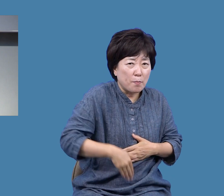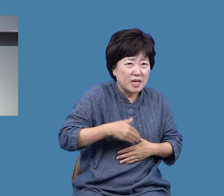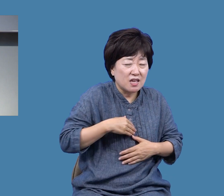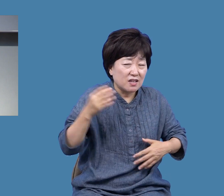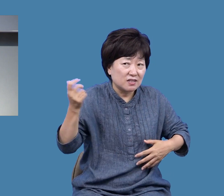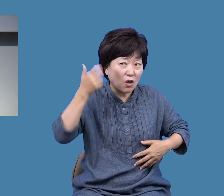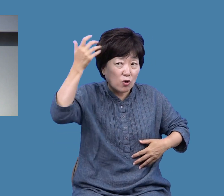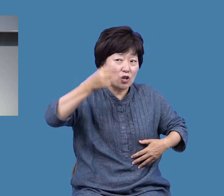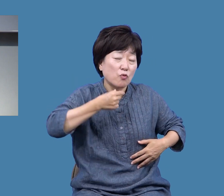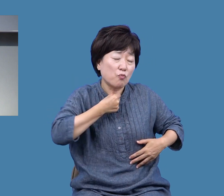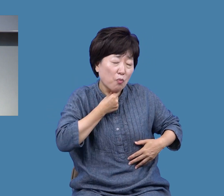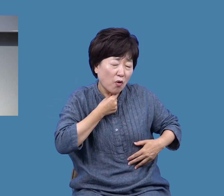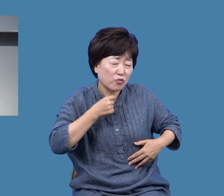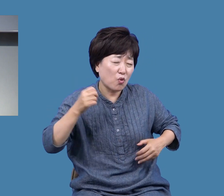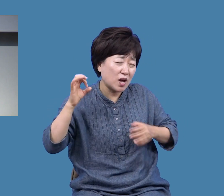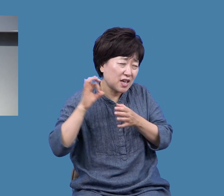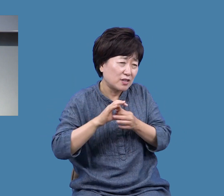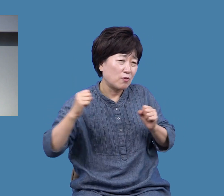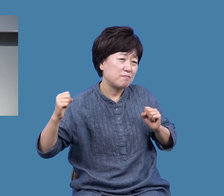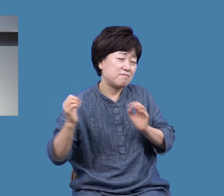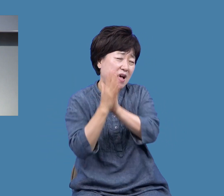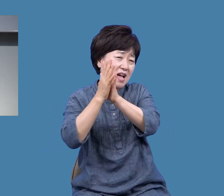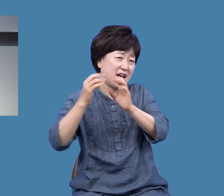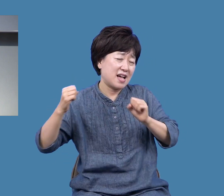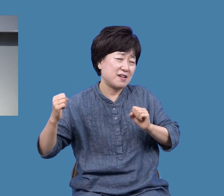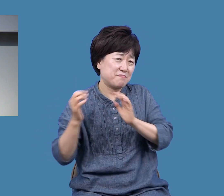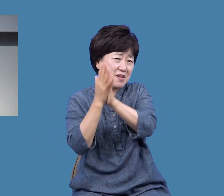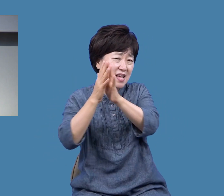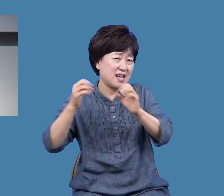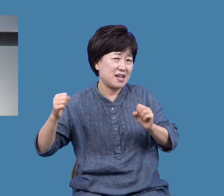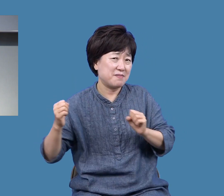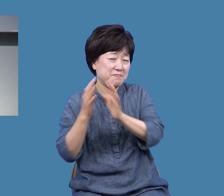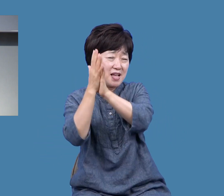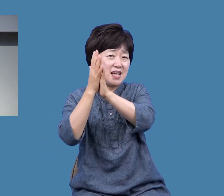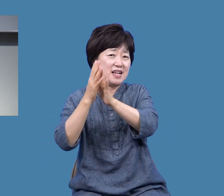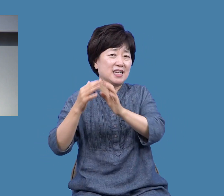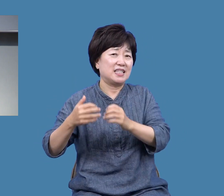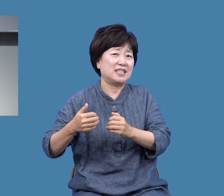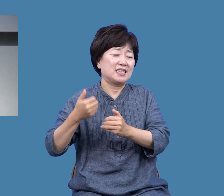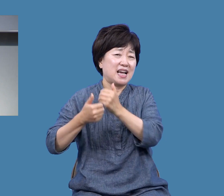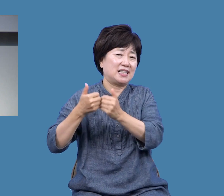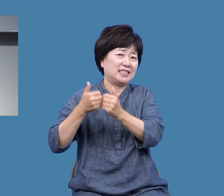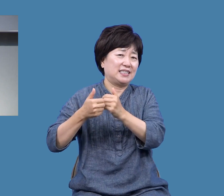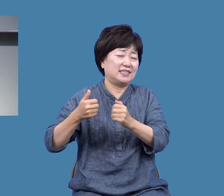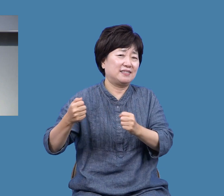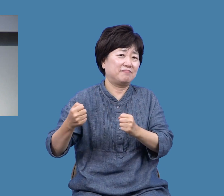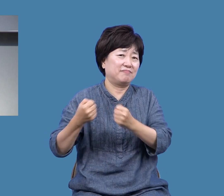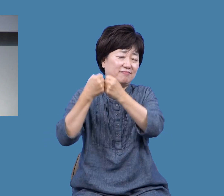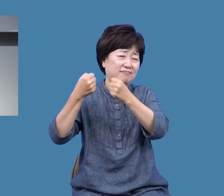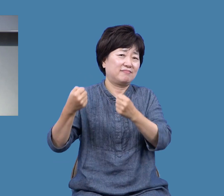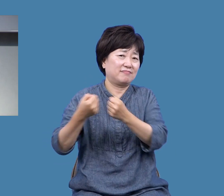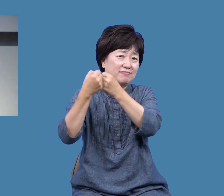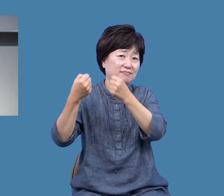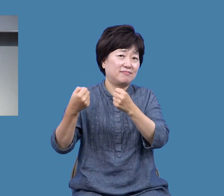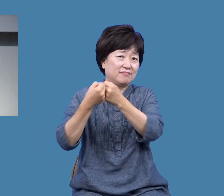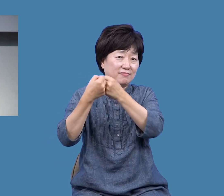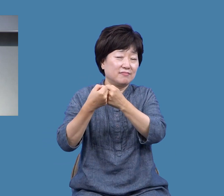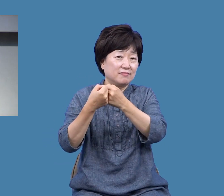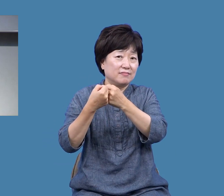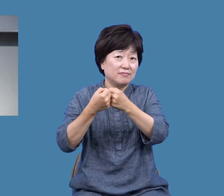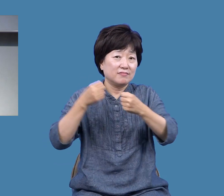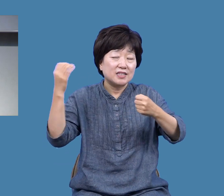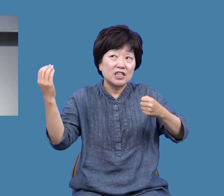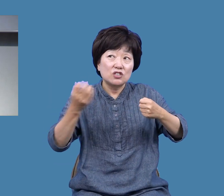부딪힌다는 거야. 계속 서로 대적한다는 거야. 그래서 원래 이 성령의 생각이 뭐예요? 원래 하나님이